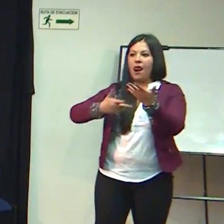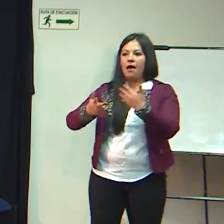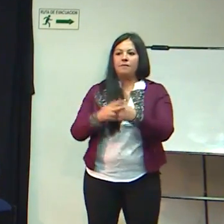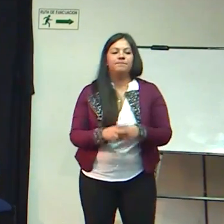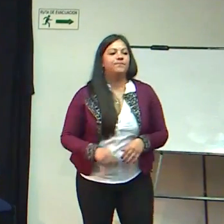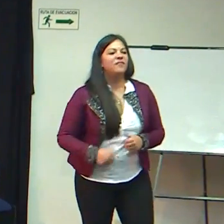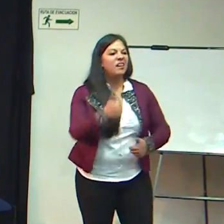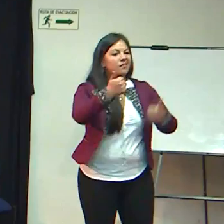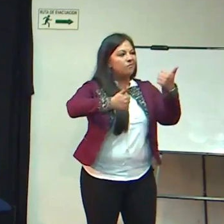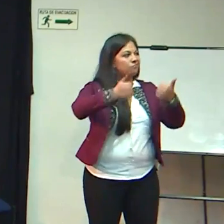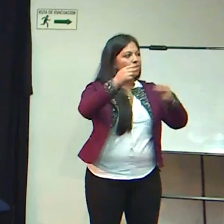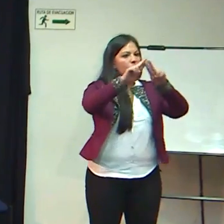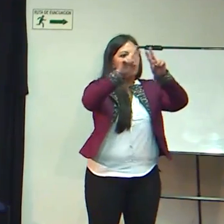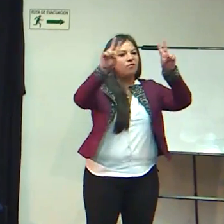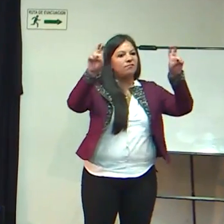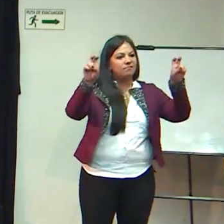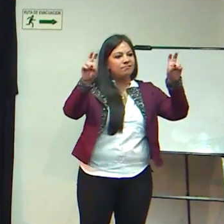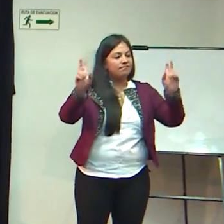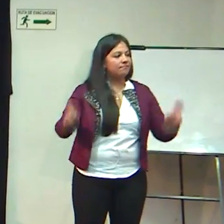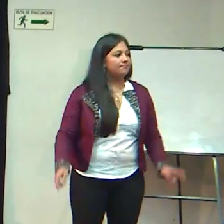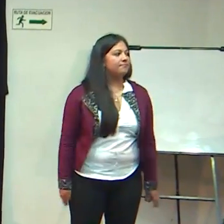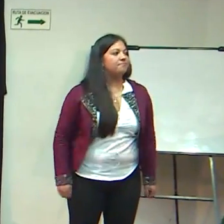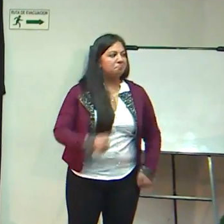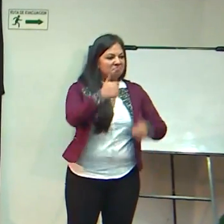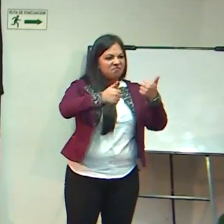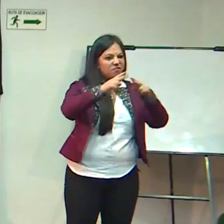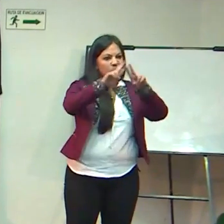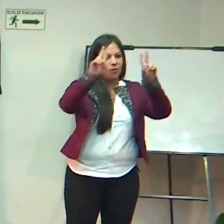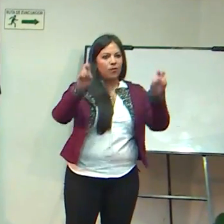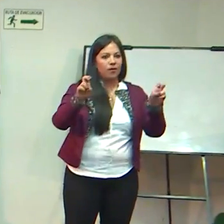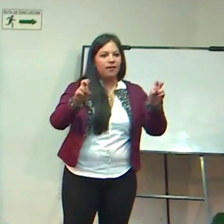Ahora vamos a socializar